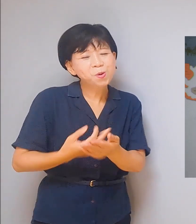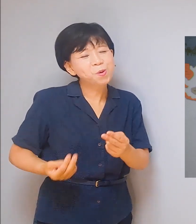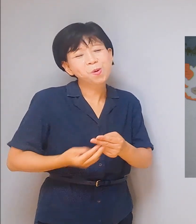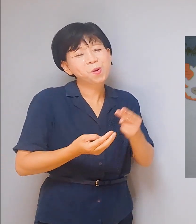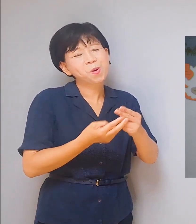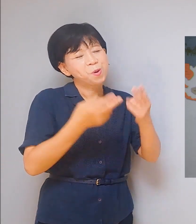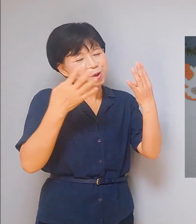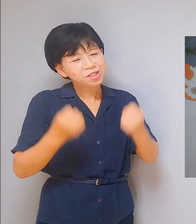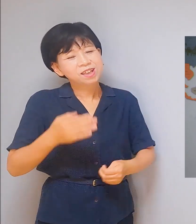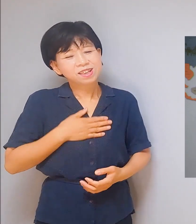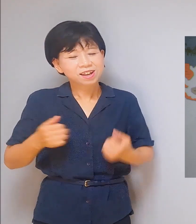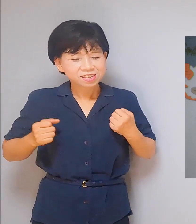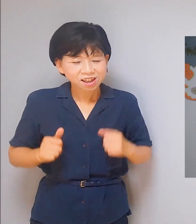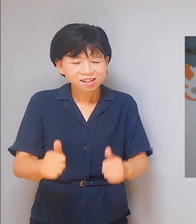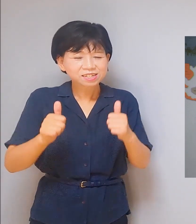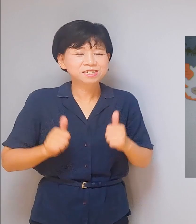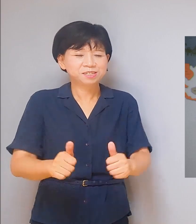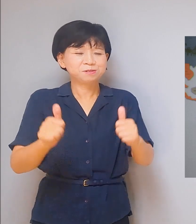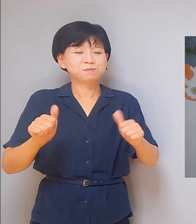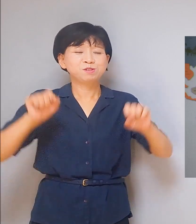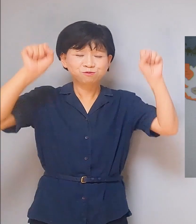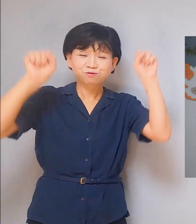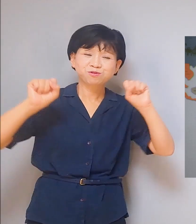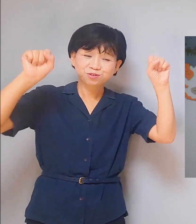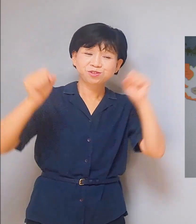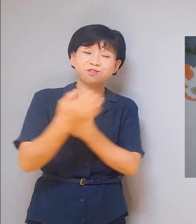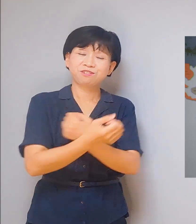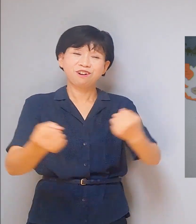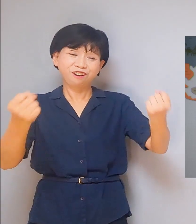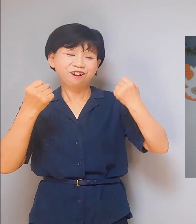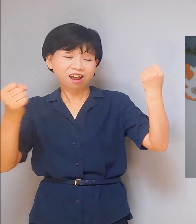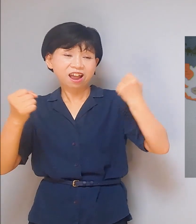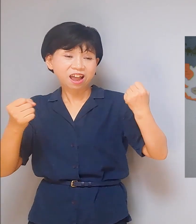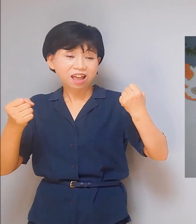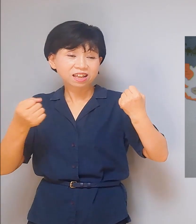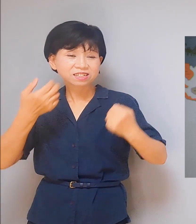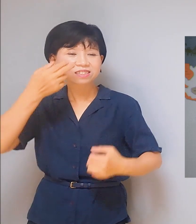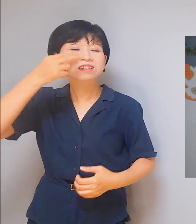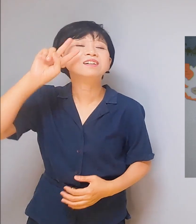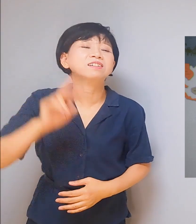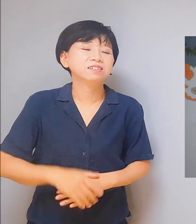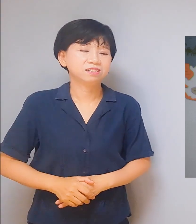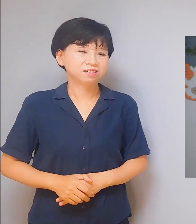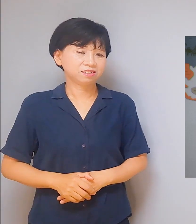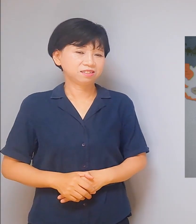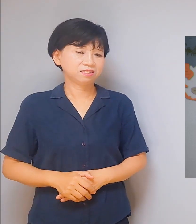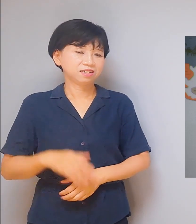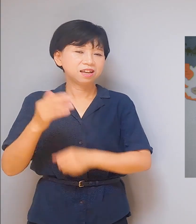열심히 운동했으니까 건강도 해졌네. 착각이십니다.